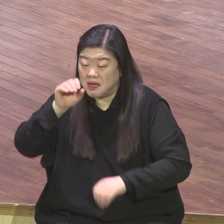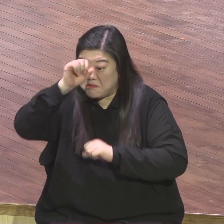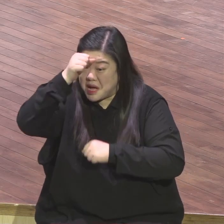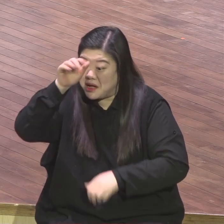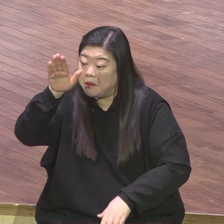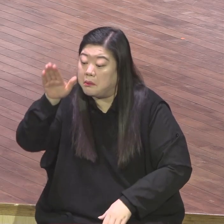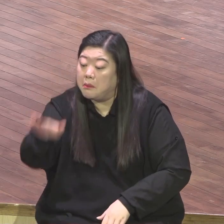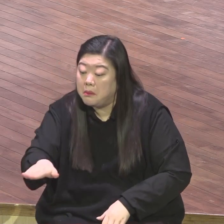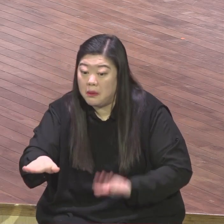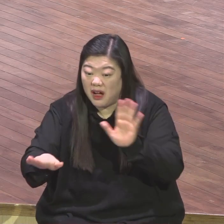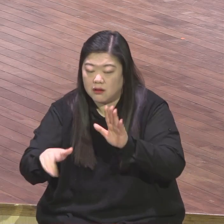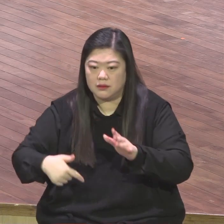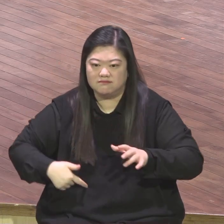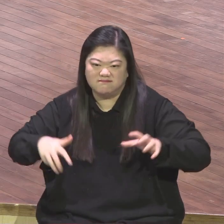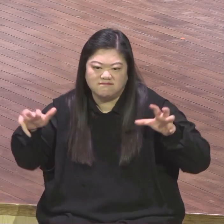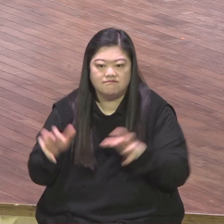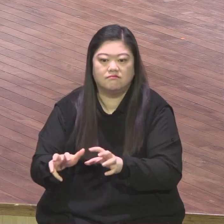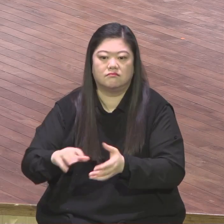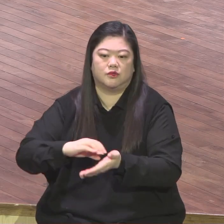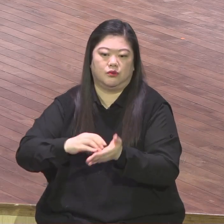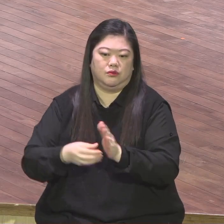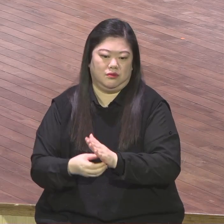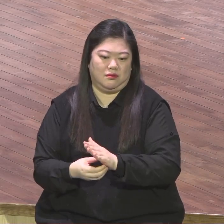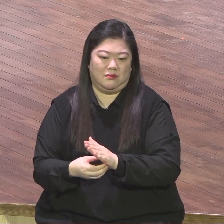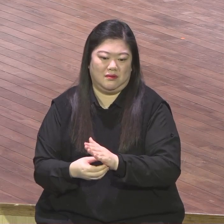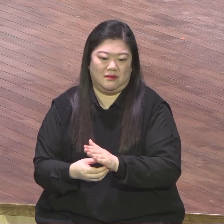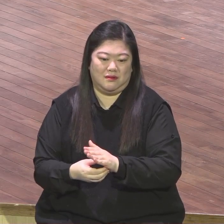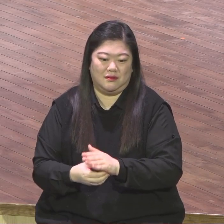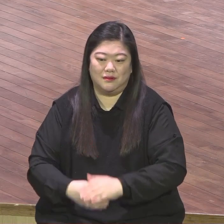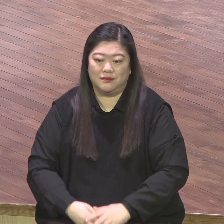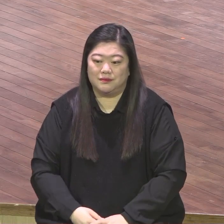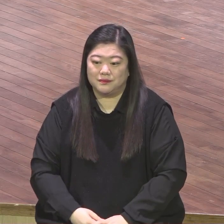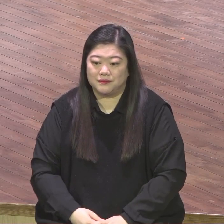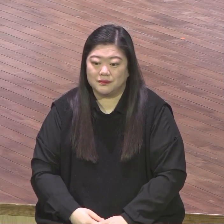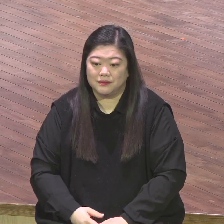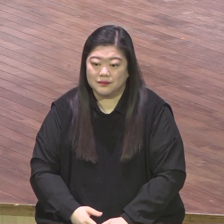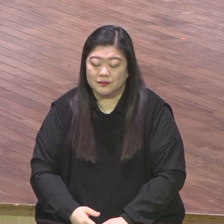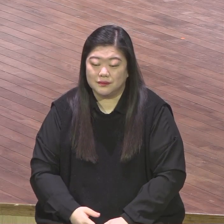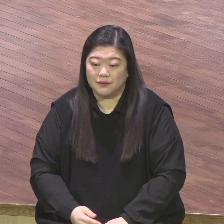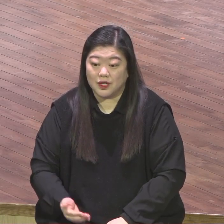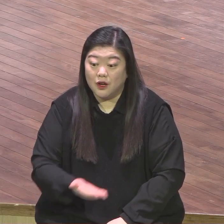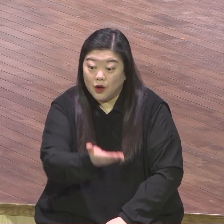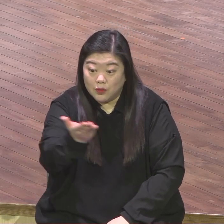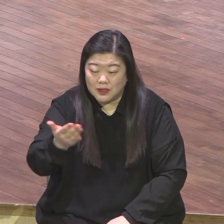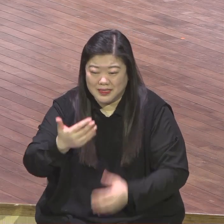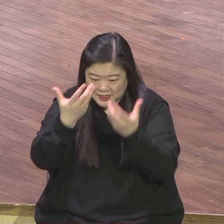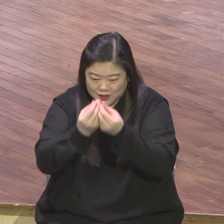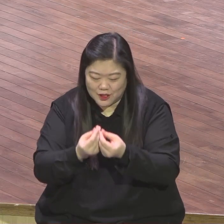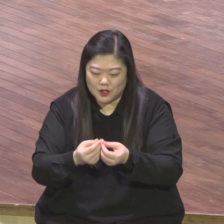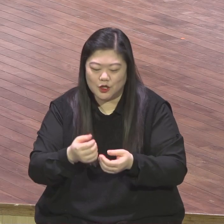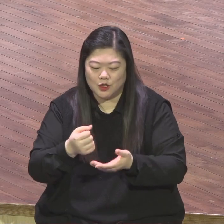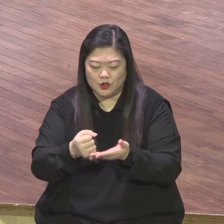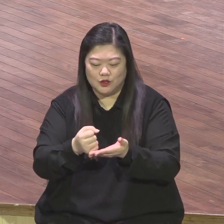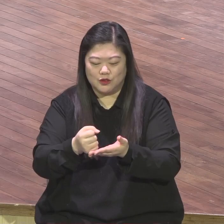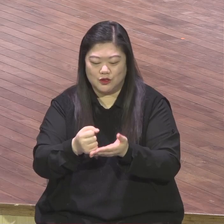사실 사람은요, 누구에게 사로잡혀 있느냐에 따라서 어떻게 해요? 운명이 달라진다.